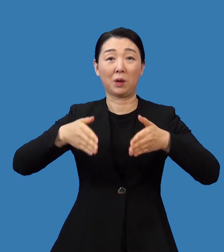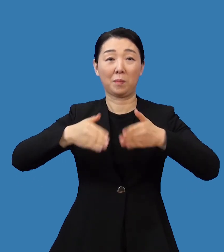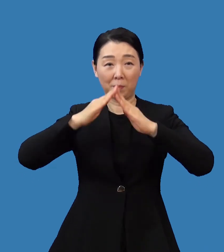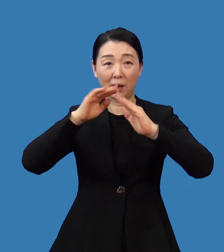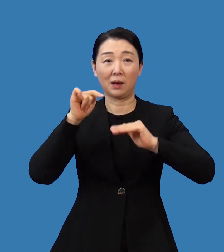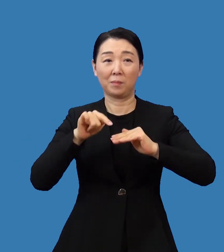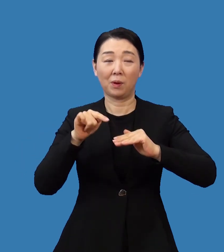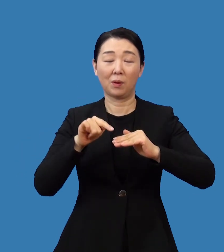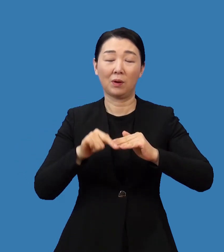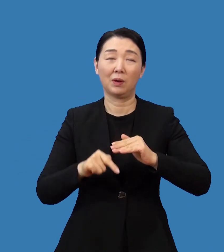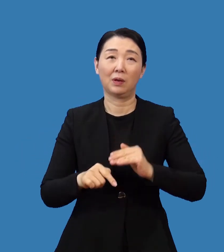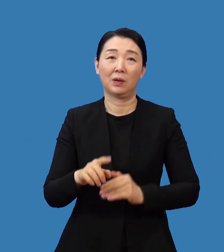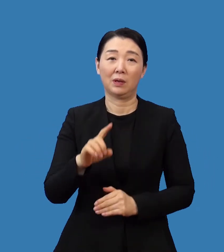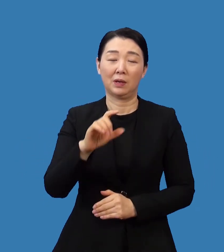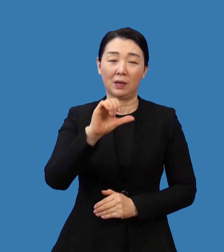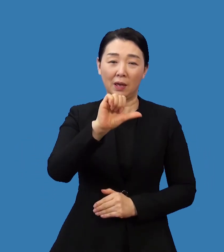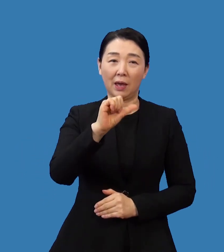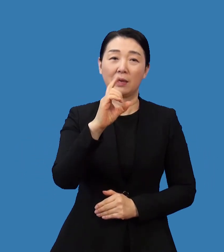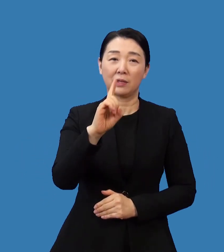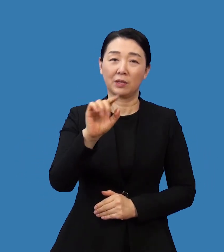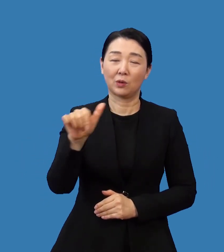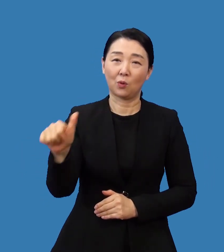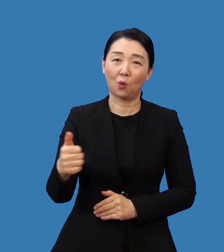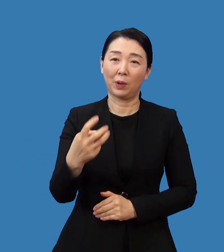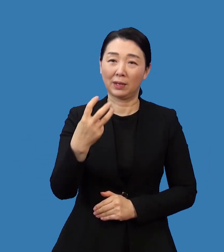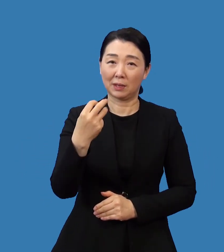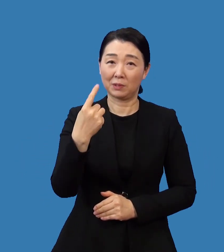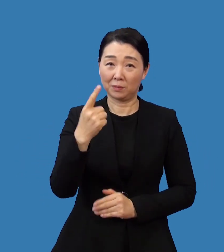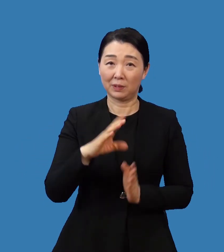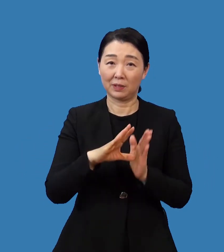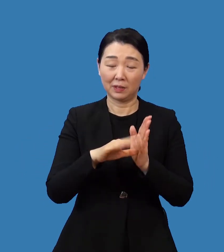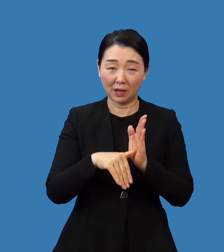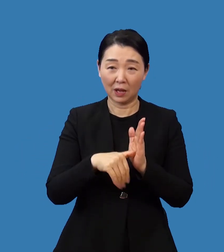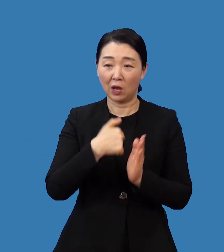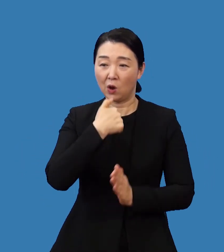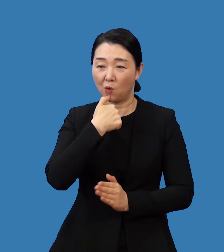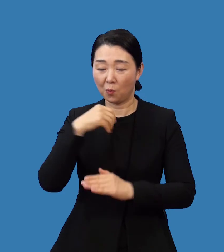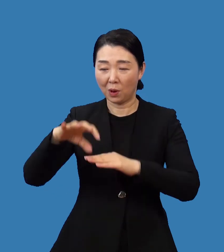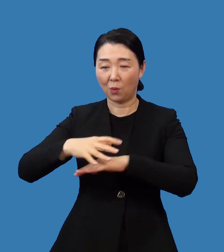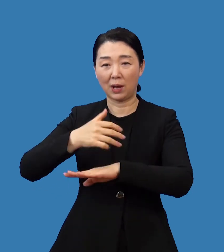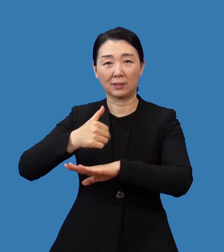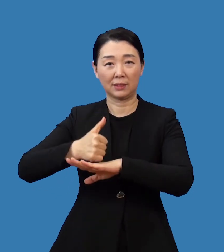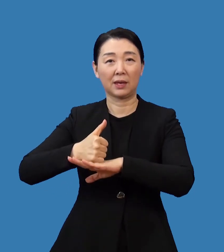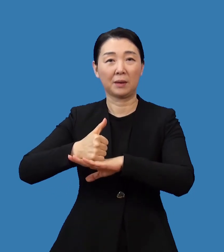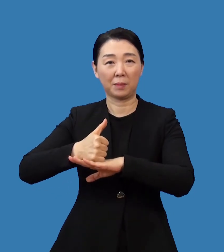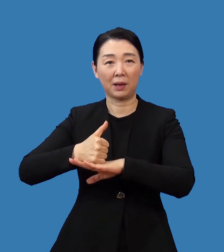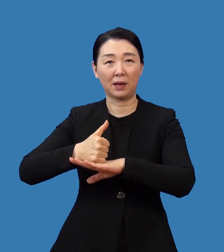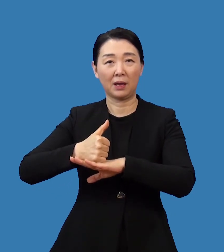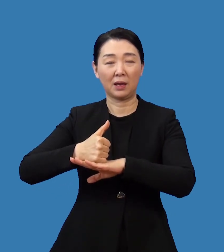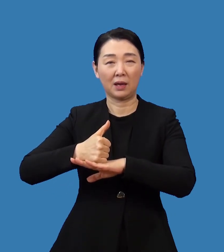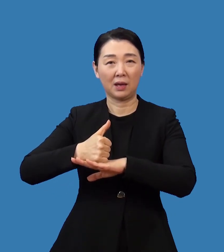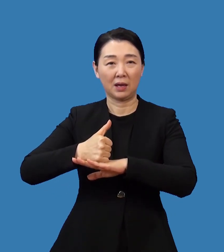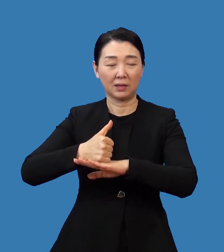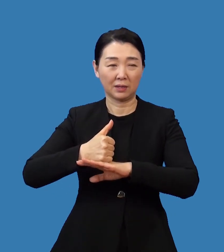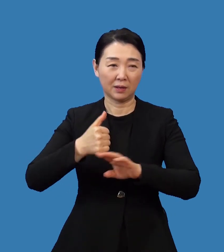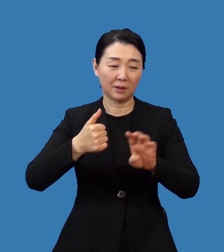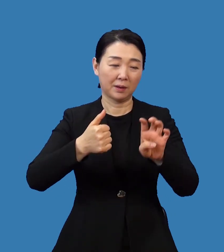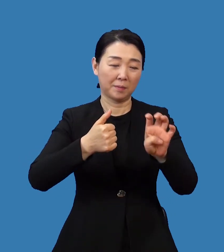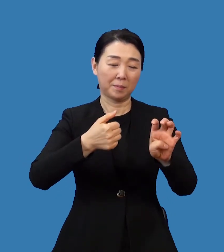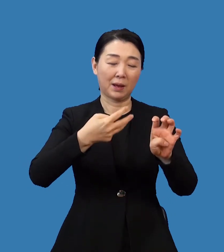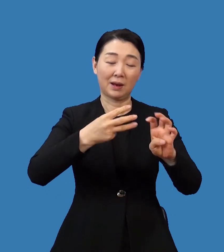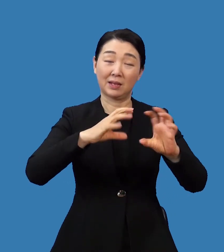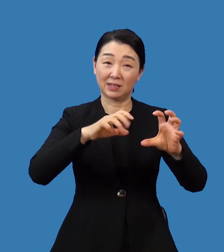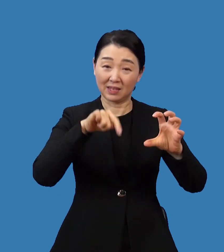AD 531년에 로마의 유스티니아누스 황제가 지은 이 팔레스타인 땅에서 가장